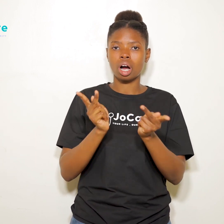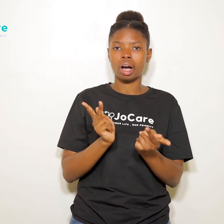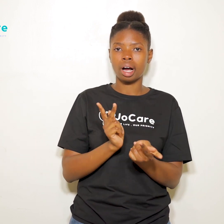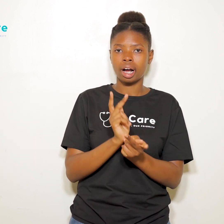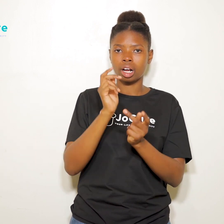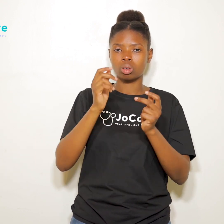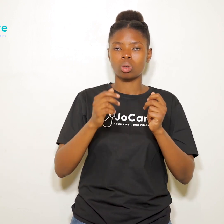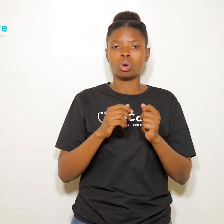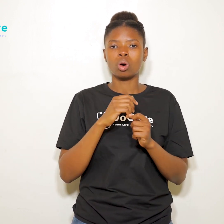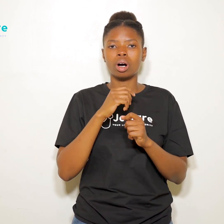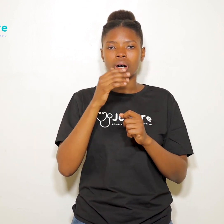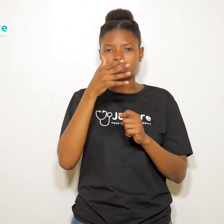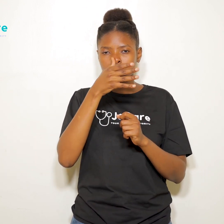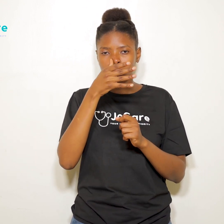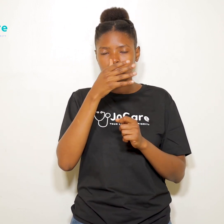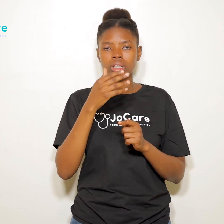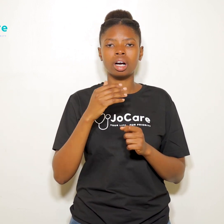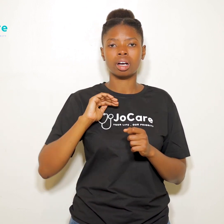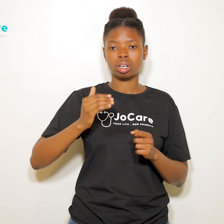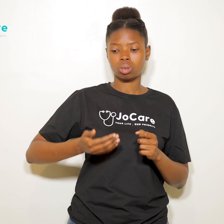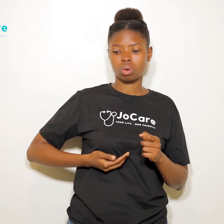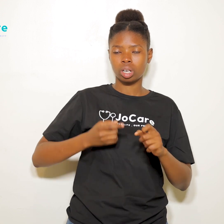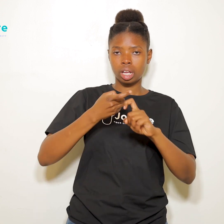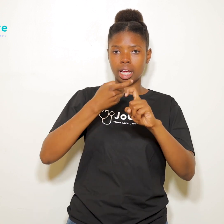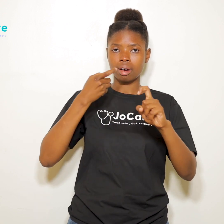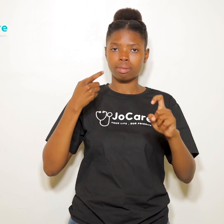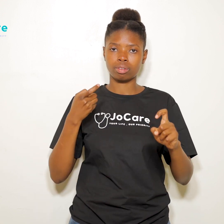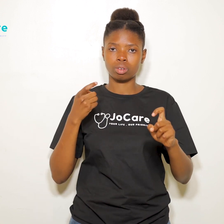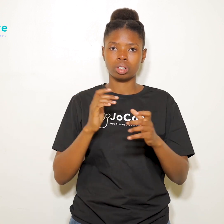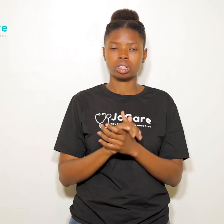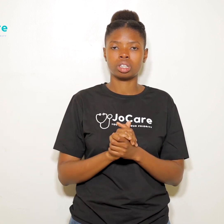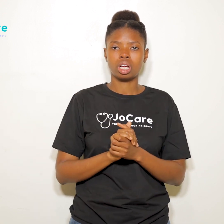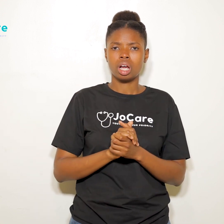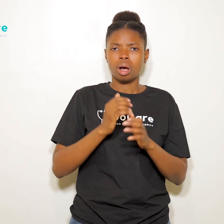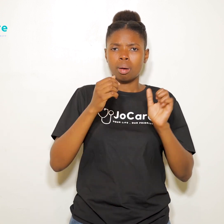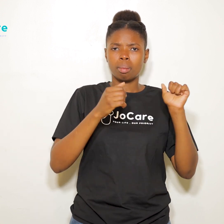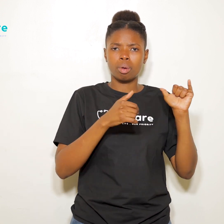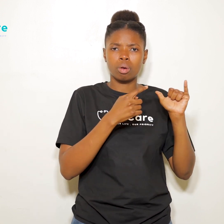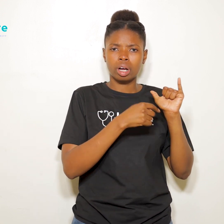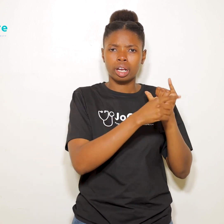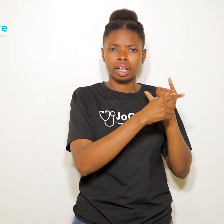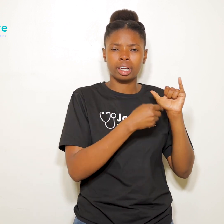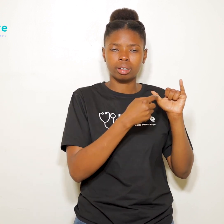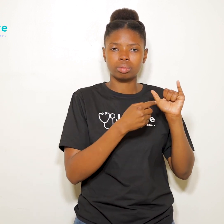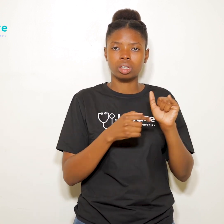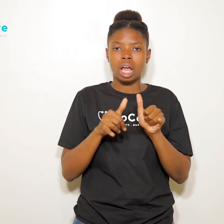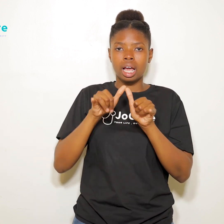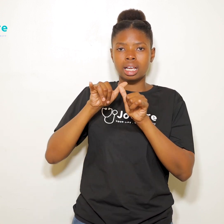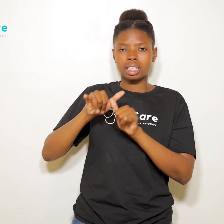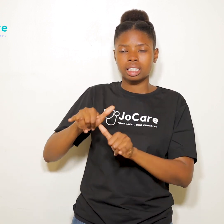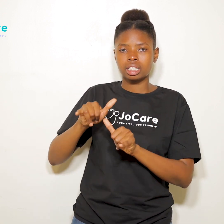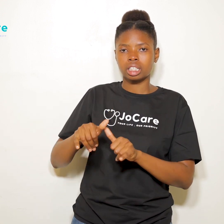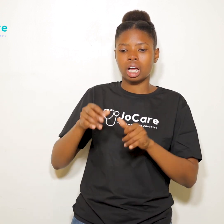intangangore yavuye muri ya follicule cyangwa muri aho yavuye muri ka karirantanga, isiga ikintu cyitwa